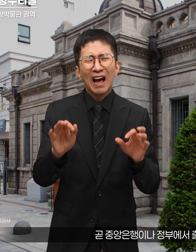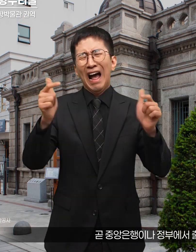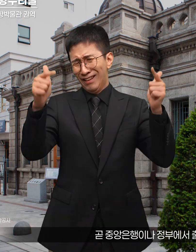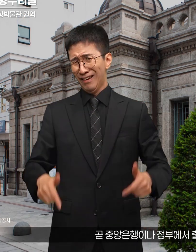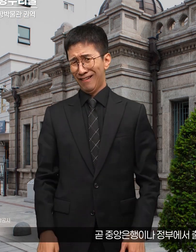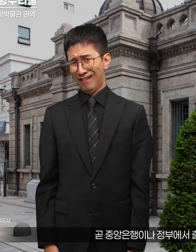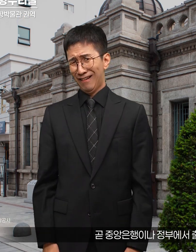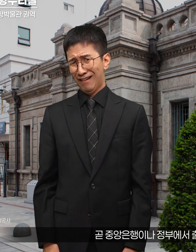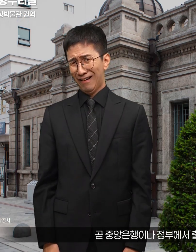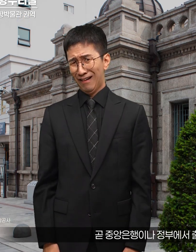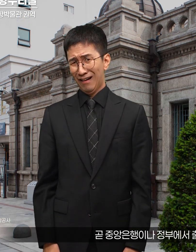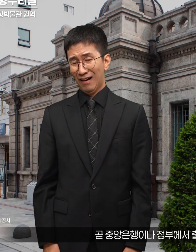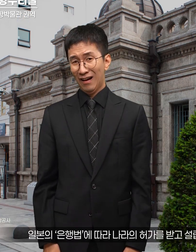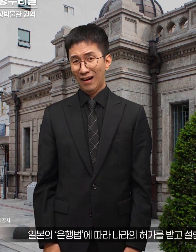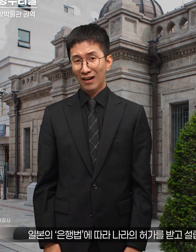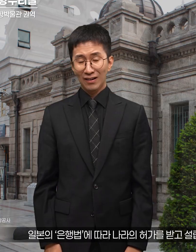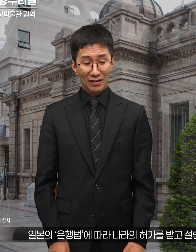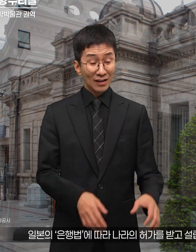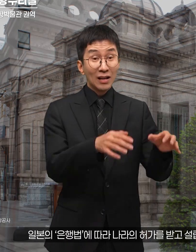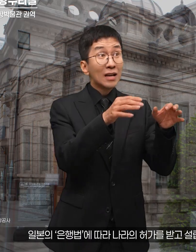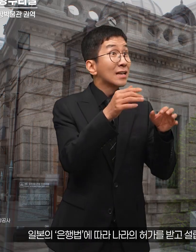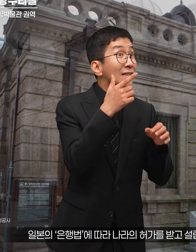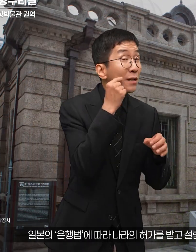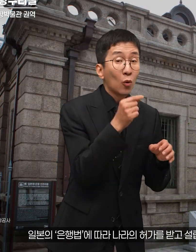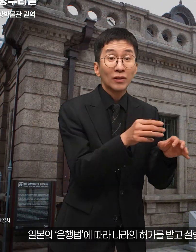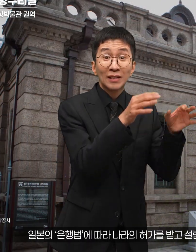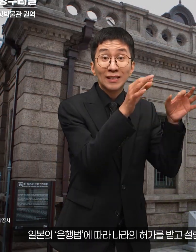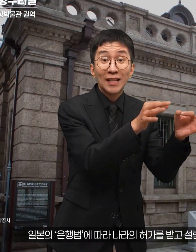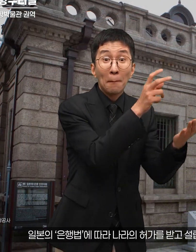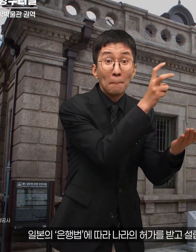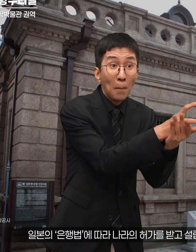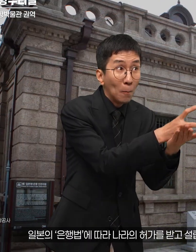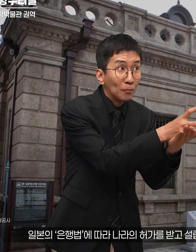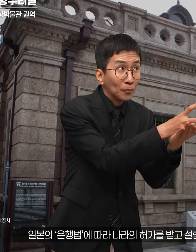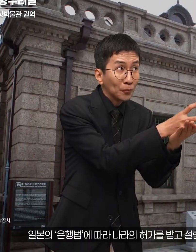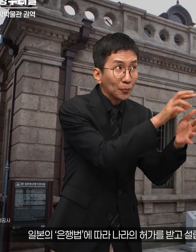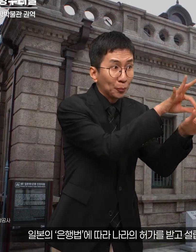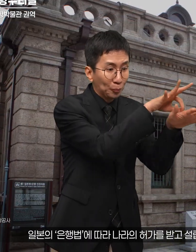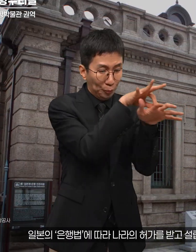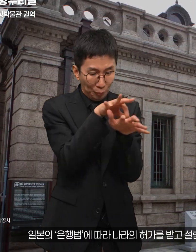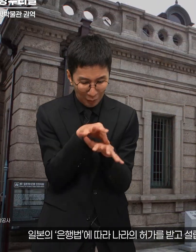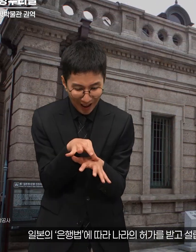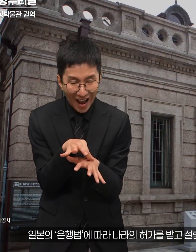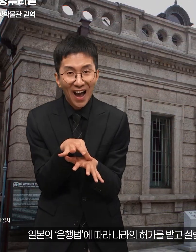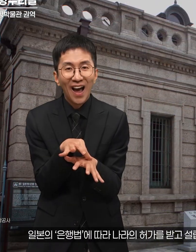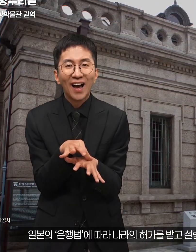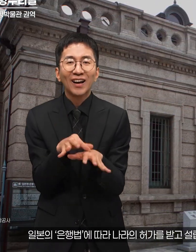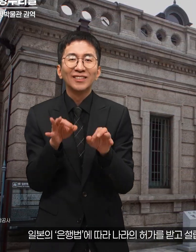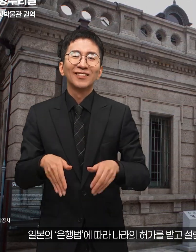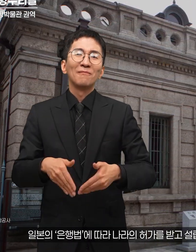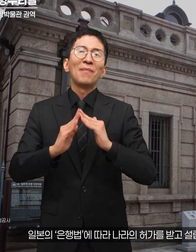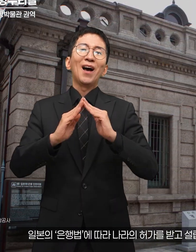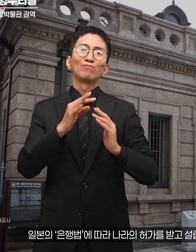출연한 은행이 아닌 일본의 은행법에 따라 나라의 허가를 받고 설립된 은행 정도로 해석할 수